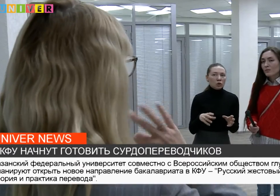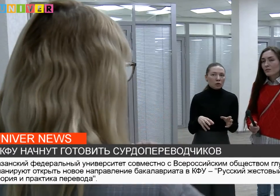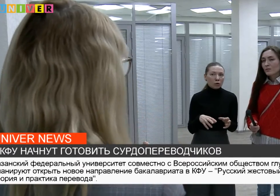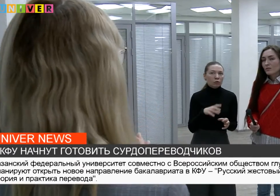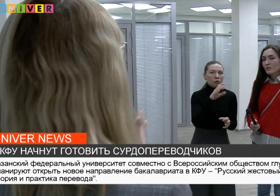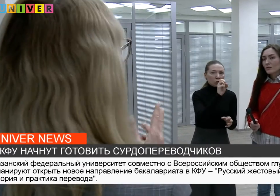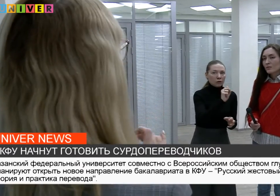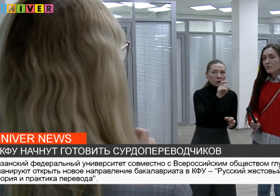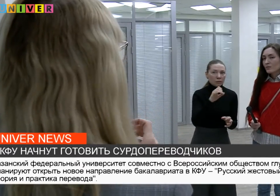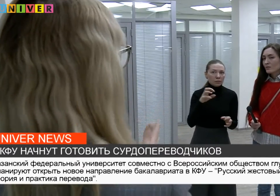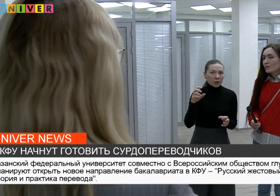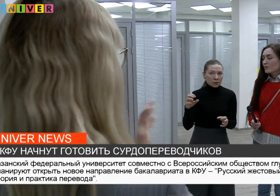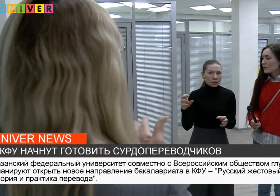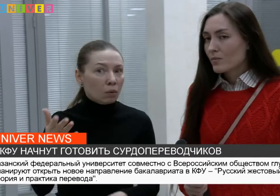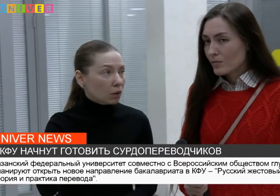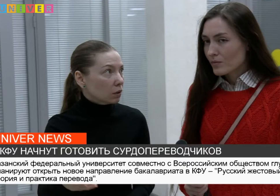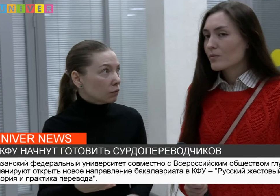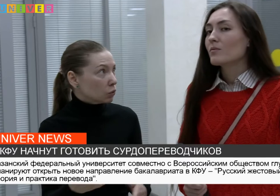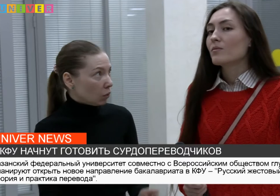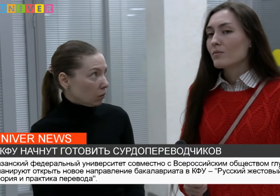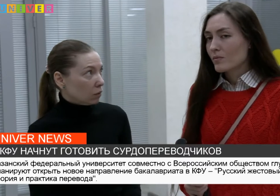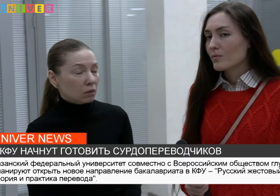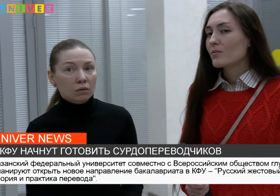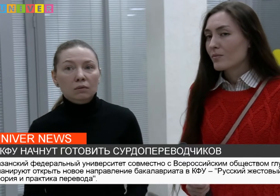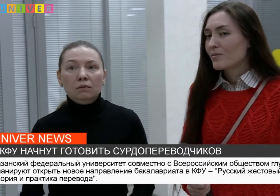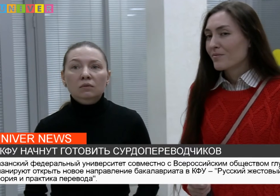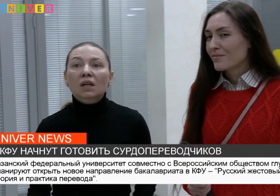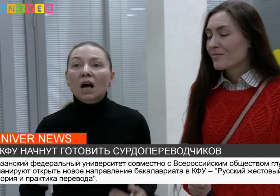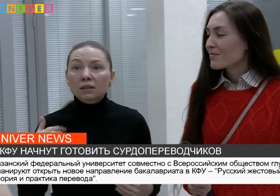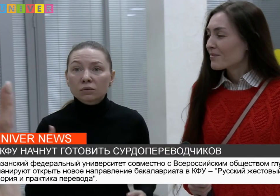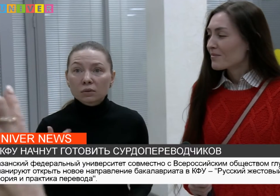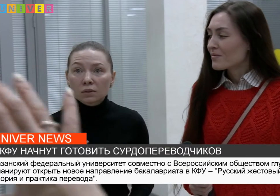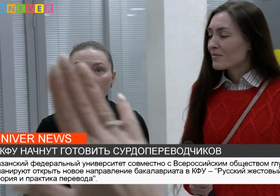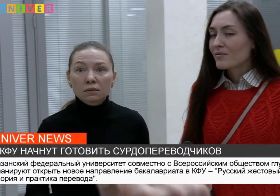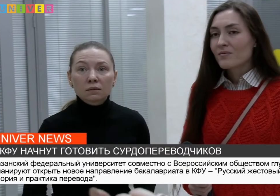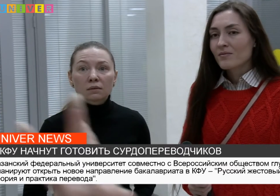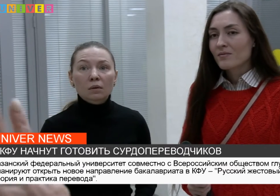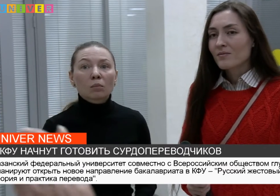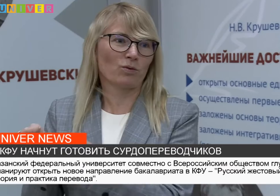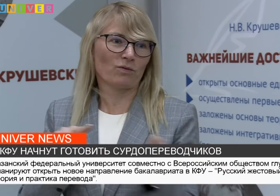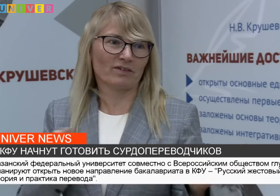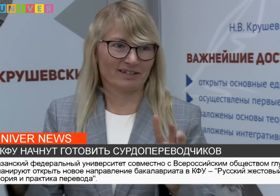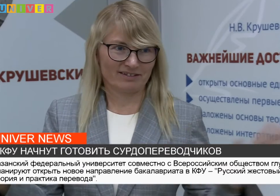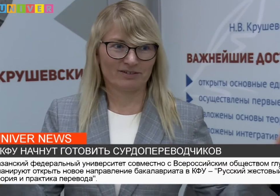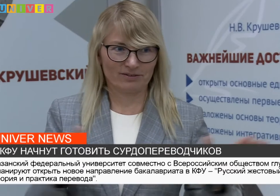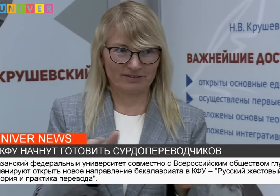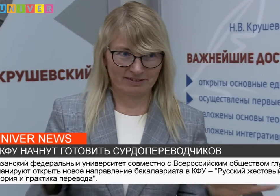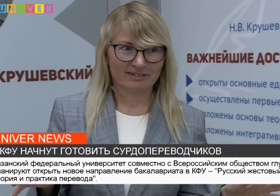глухого человека. И качество перевода зависит и от самого глухого, от переводчика,